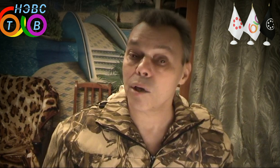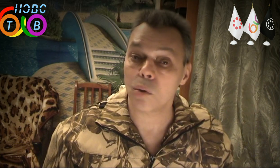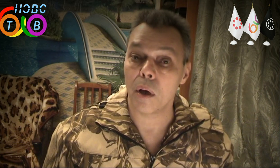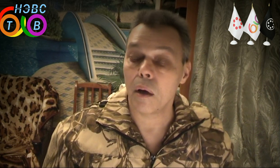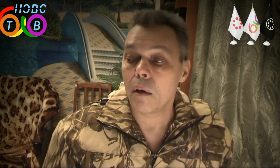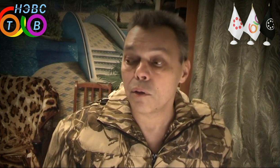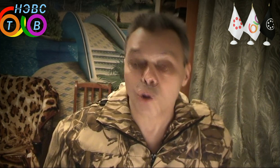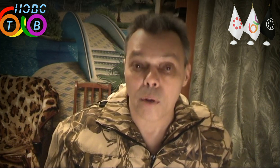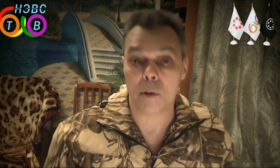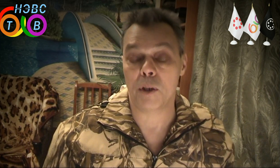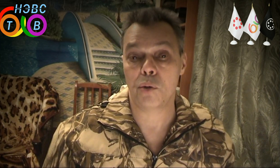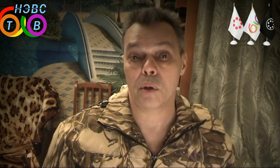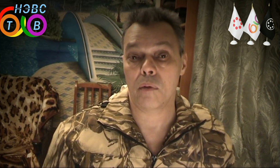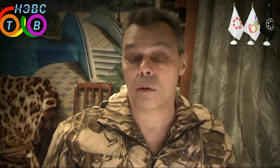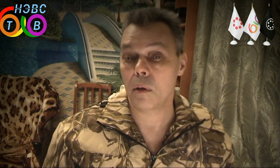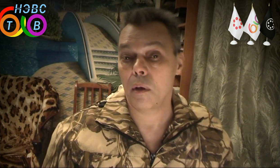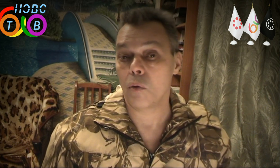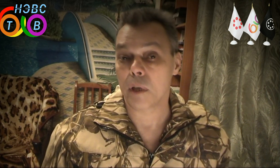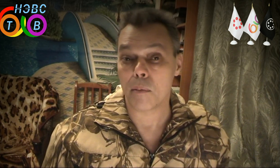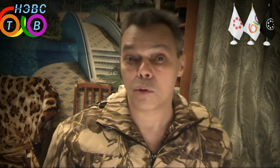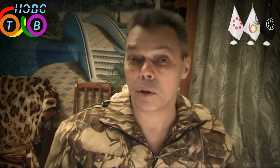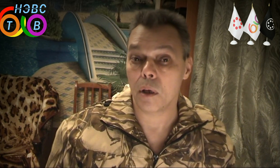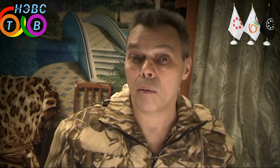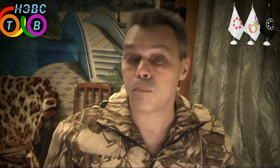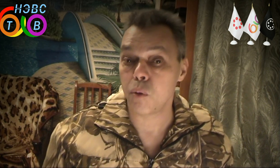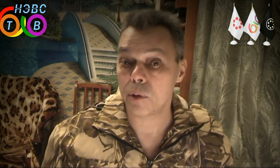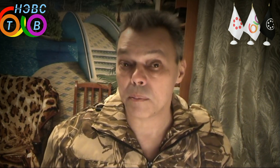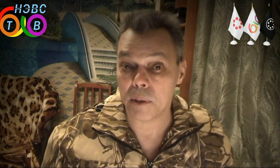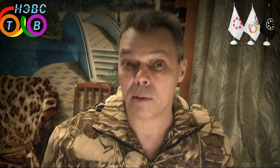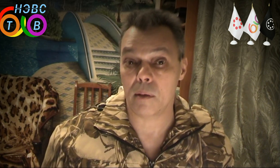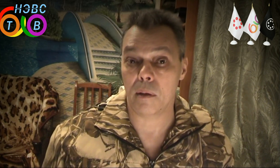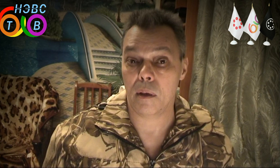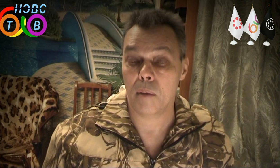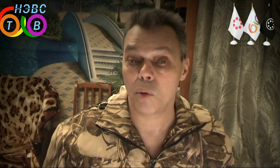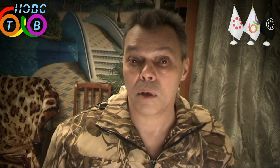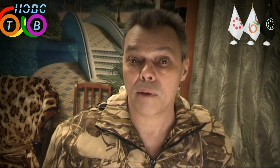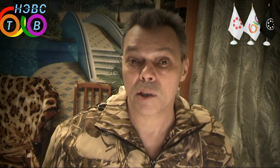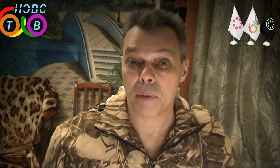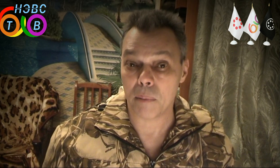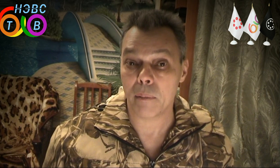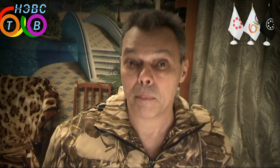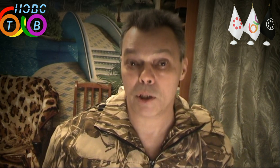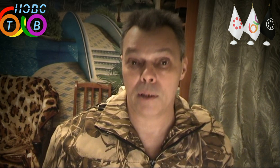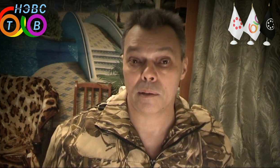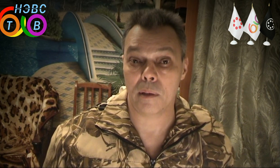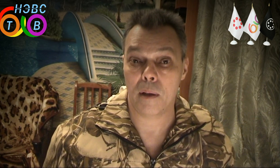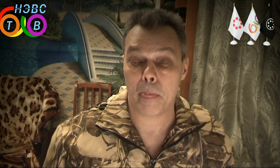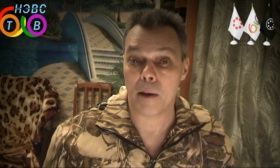что, еще раз подчеркиваю, уважаемые мужчины, будьте бдительны. Многие ваши проблемы по жизни, даже